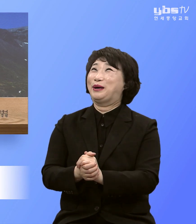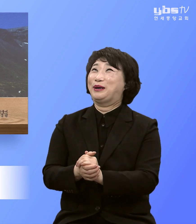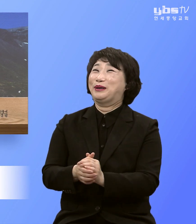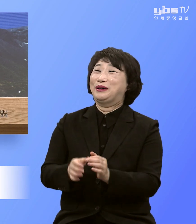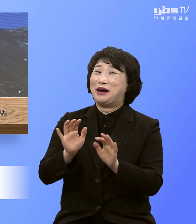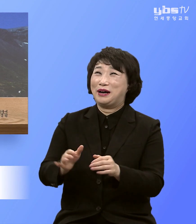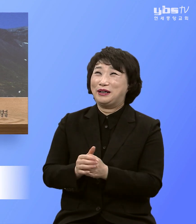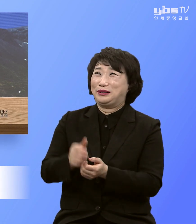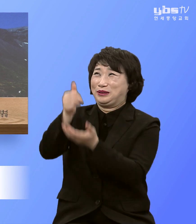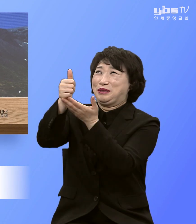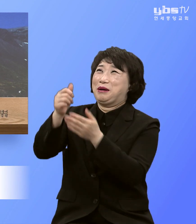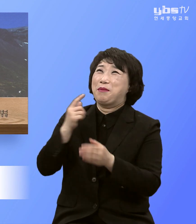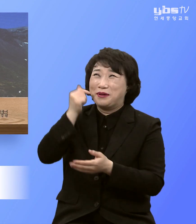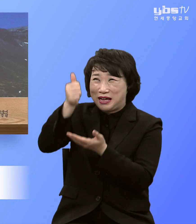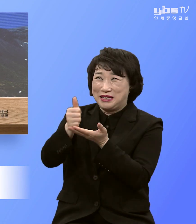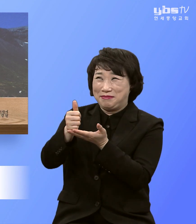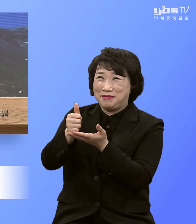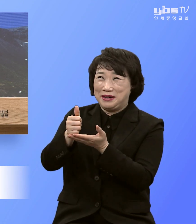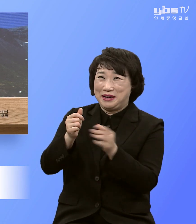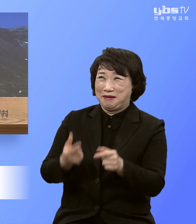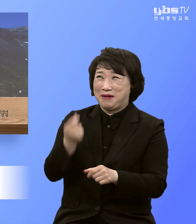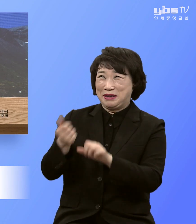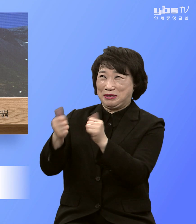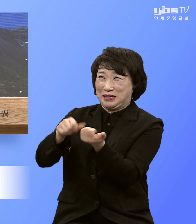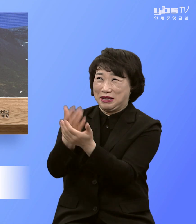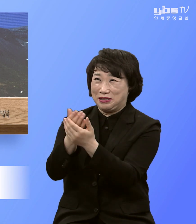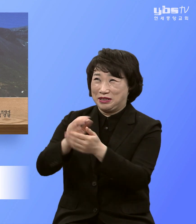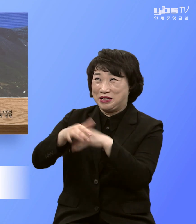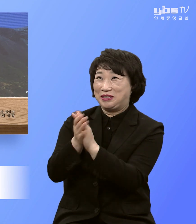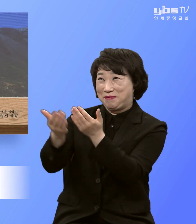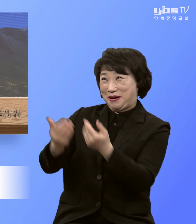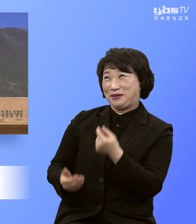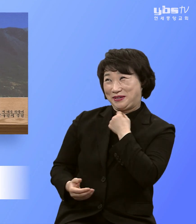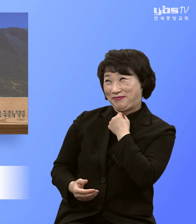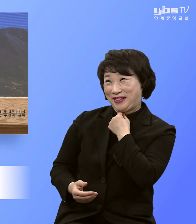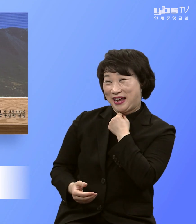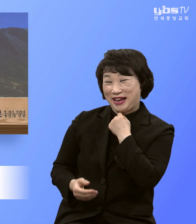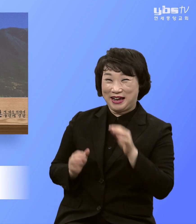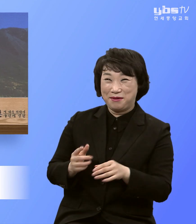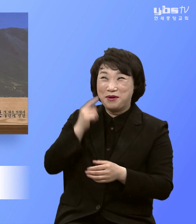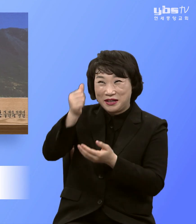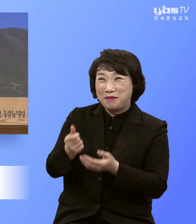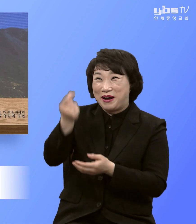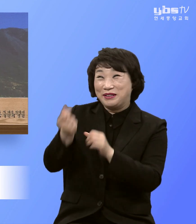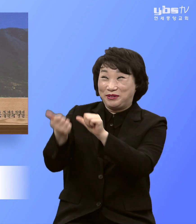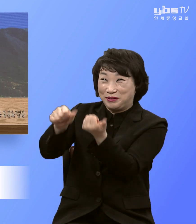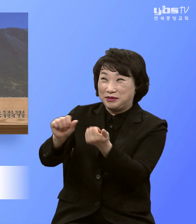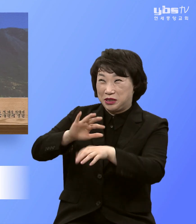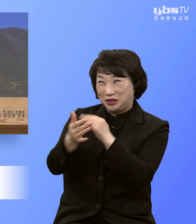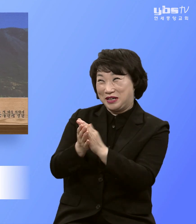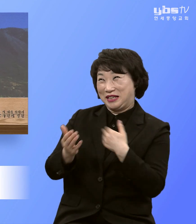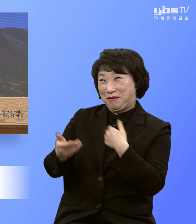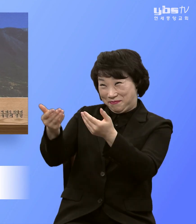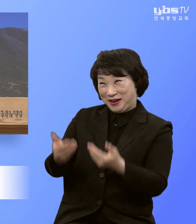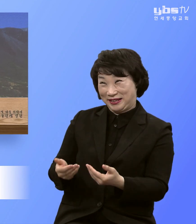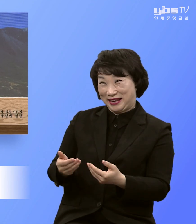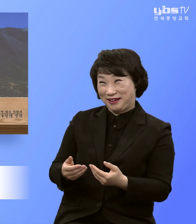목사님 빨리 죽어라, 성경 갈게. 목사님 빨리 죽기만 하면 성경은 내